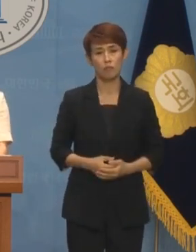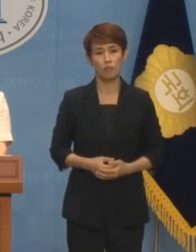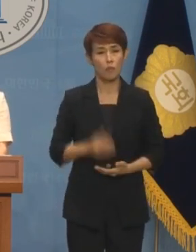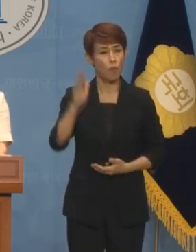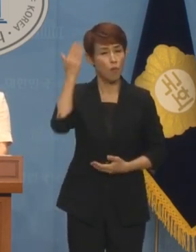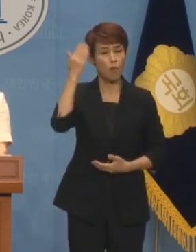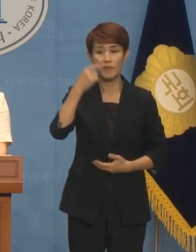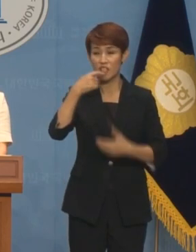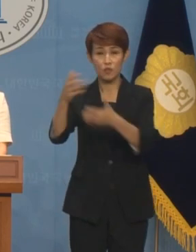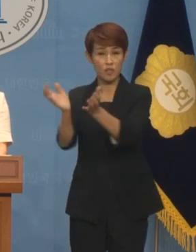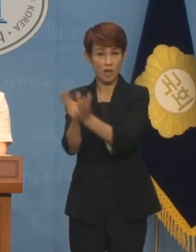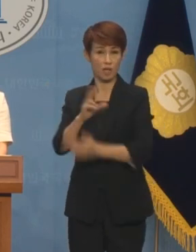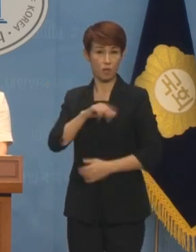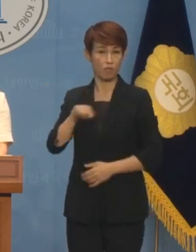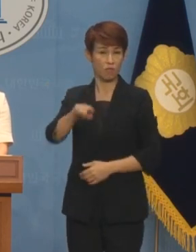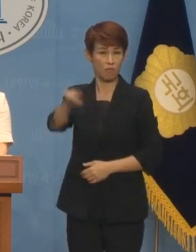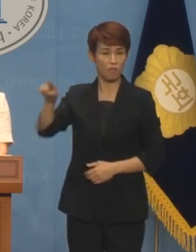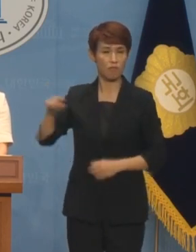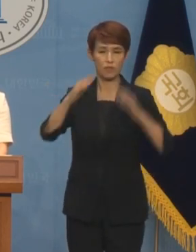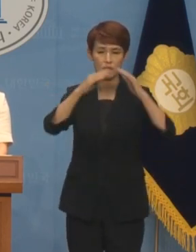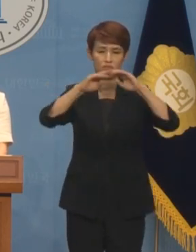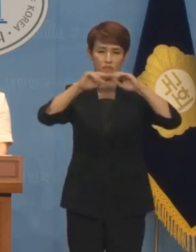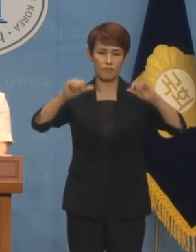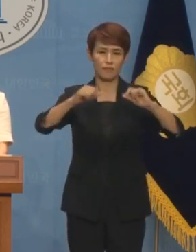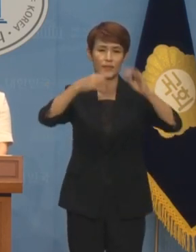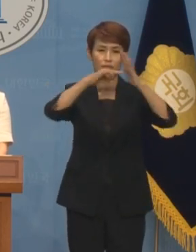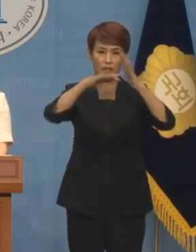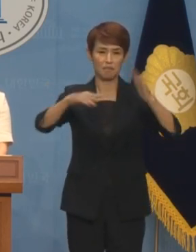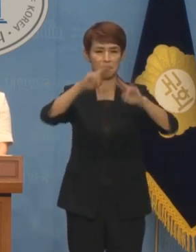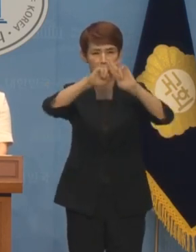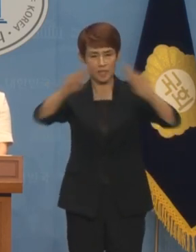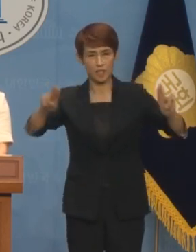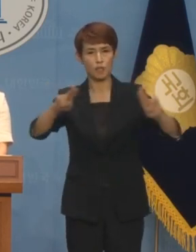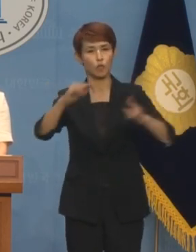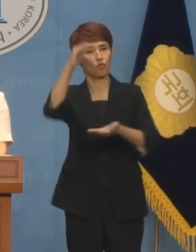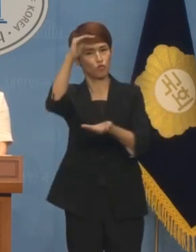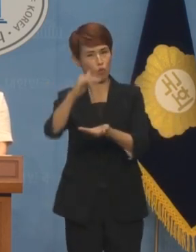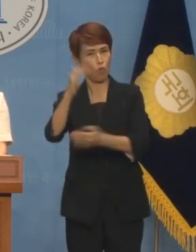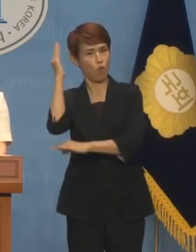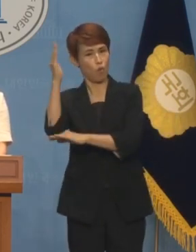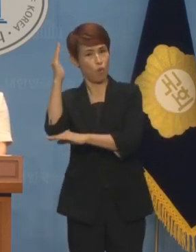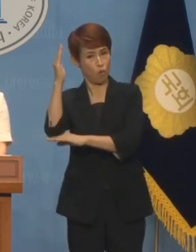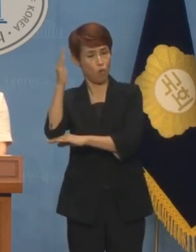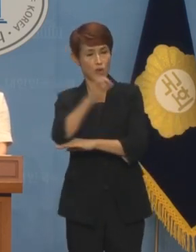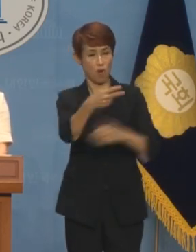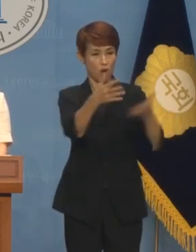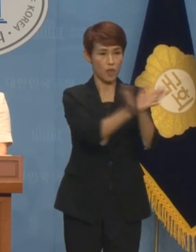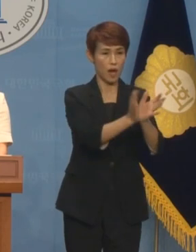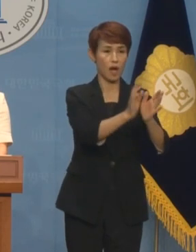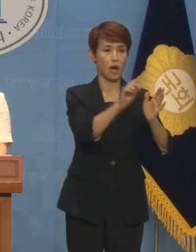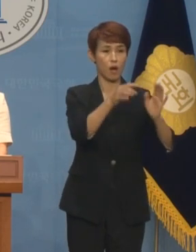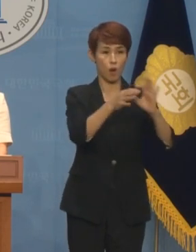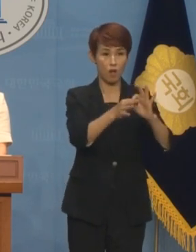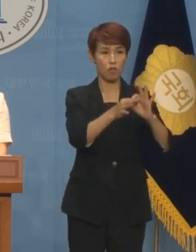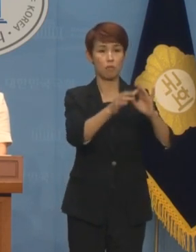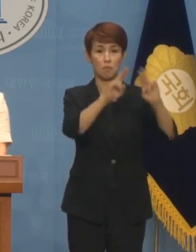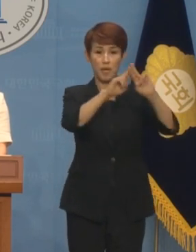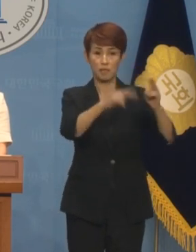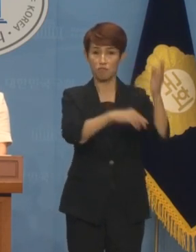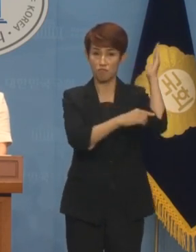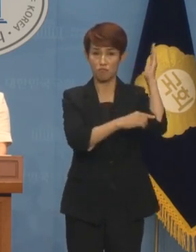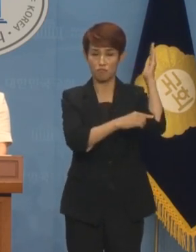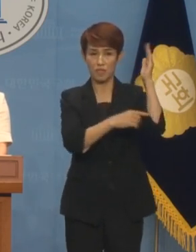최근에는 민주당 소속 의원들의 종부세 폐지 혹은 축소 발언이 정부 여당의 폐지 발언에 힘을 실어주는